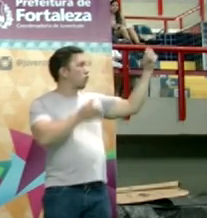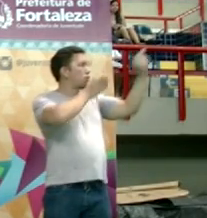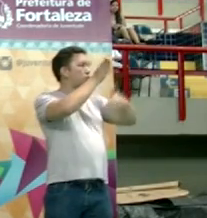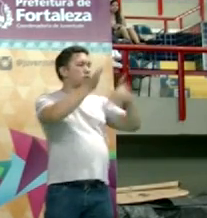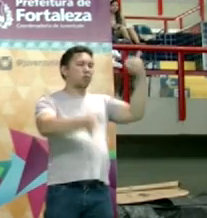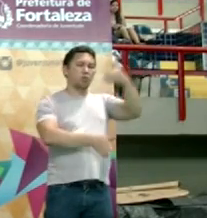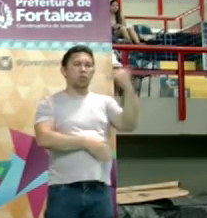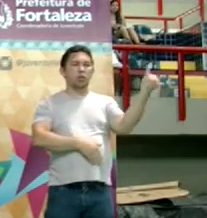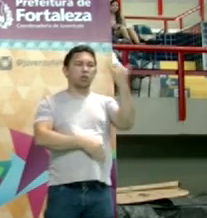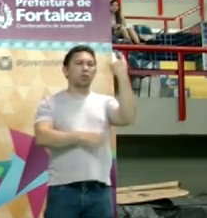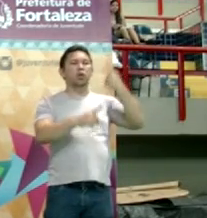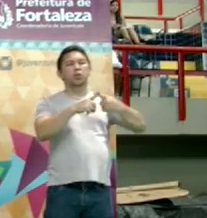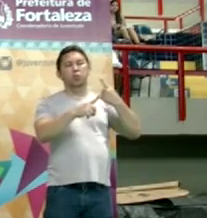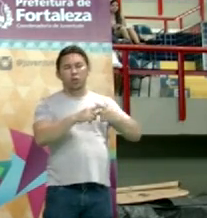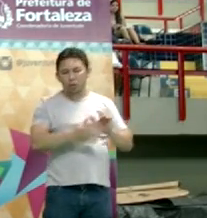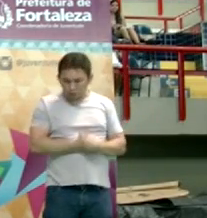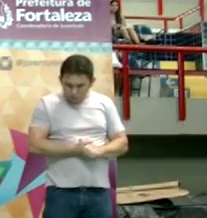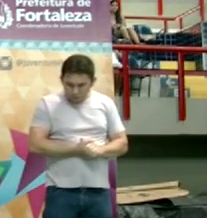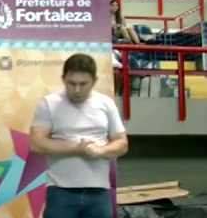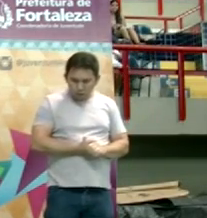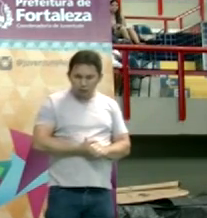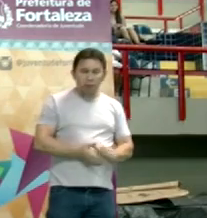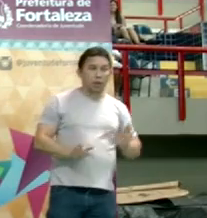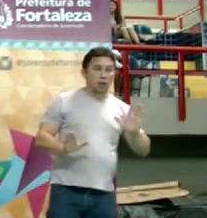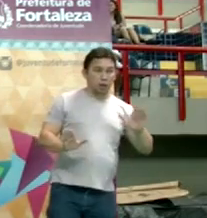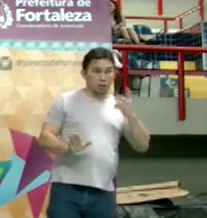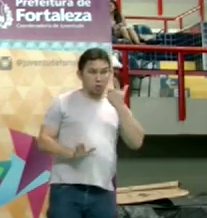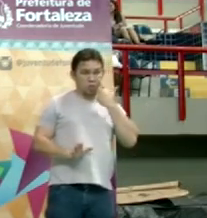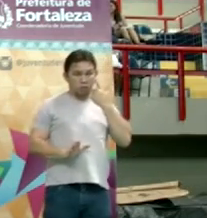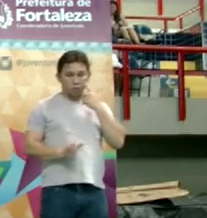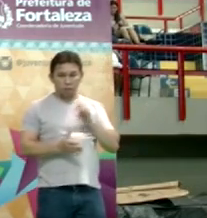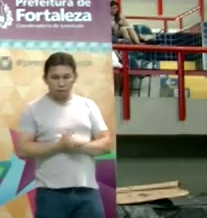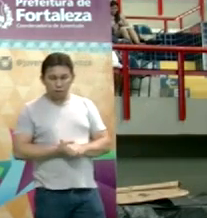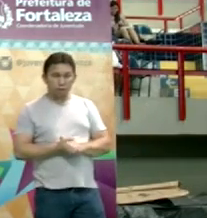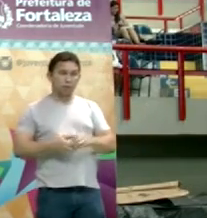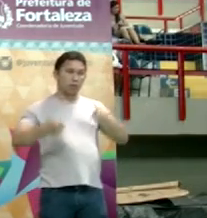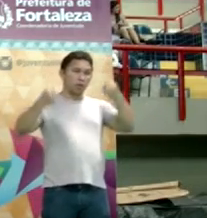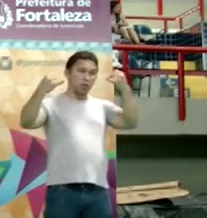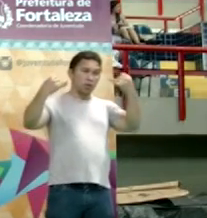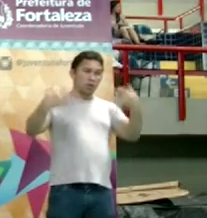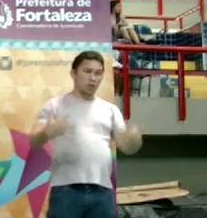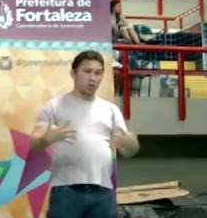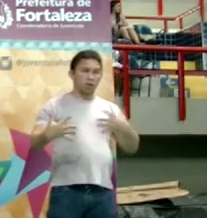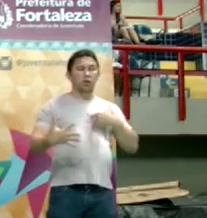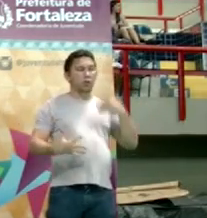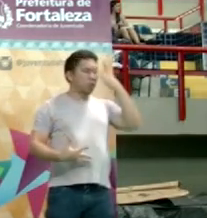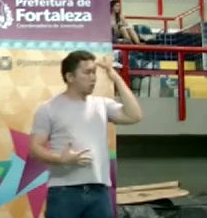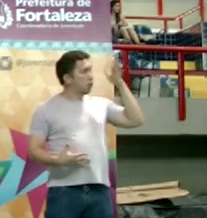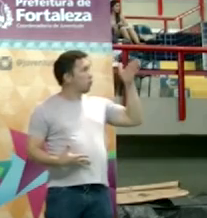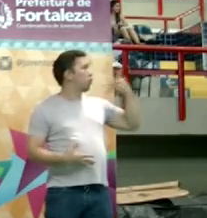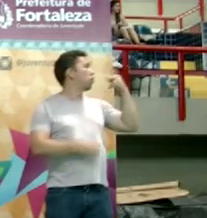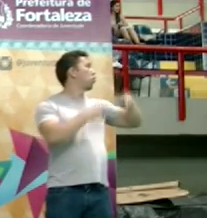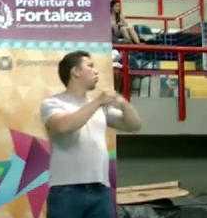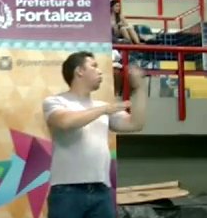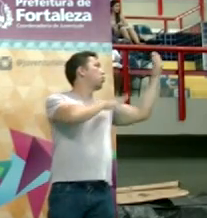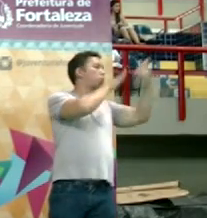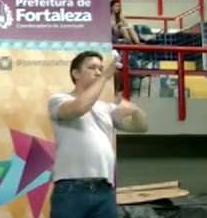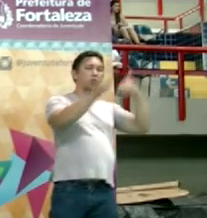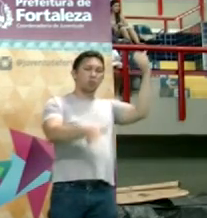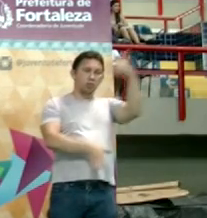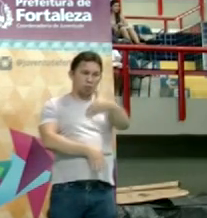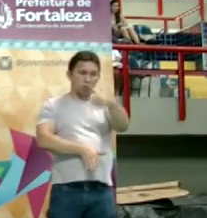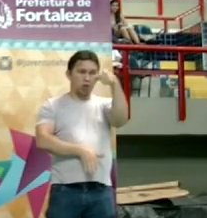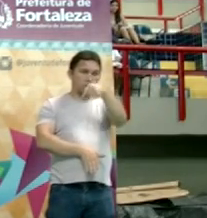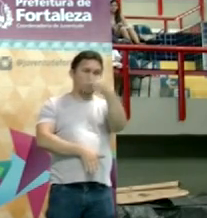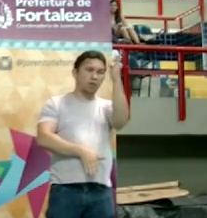foi importante porque, pessoal, quando a gente fala então sobre essa mão de obra imigrante, o imigrante ele